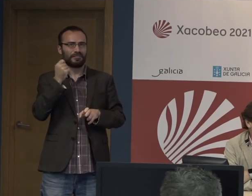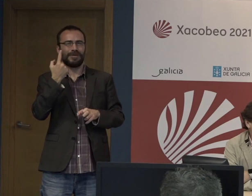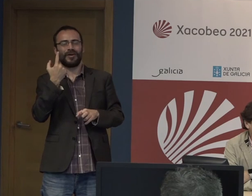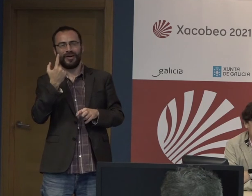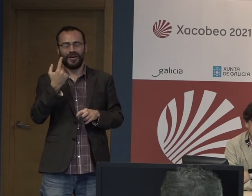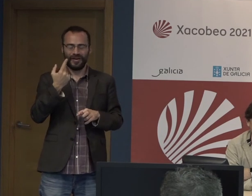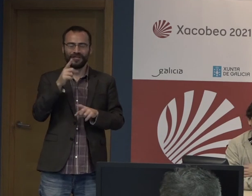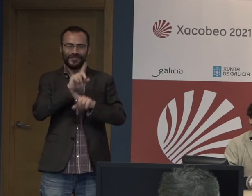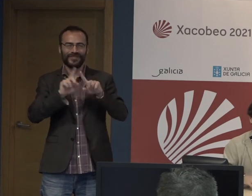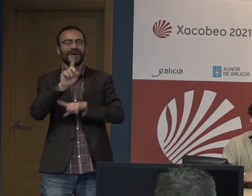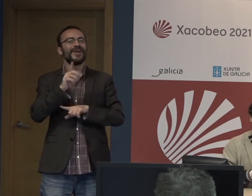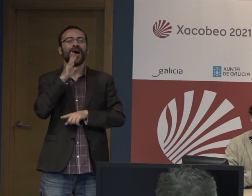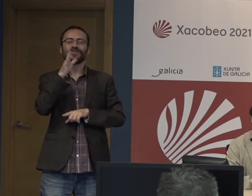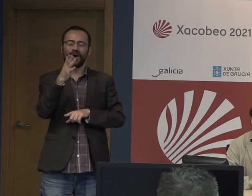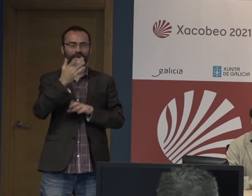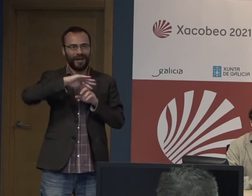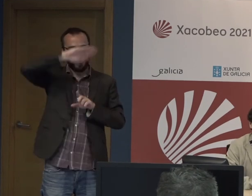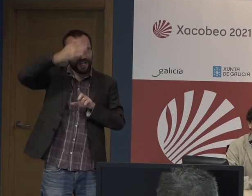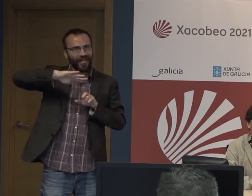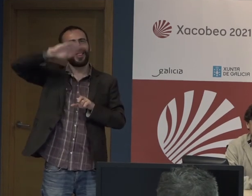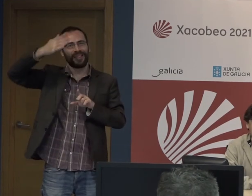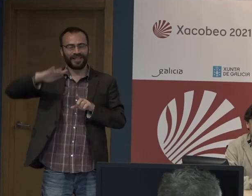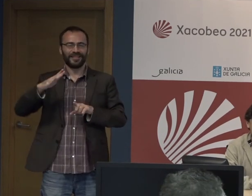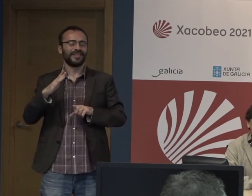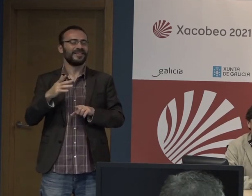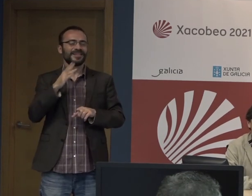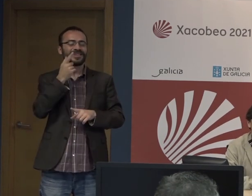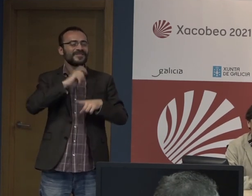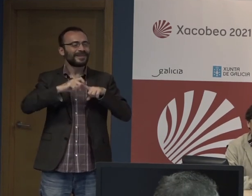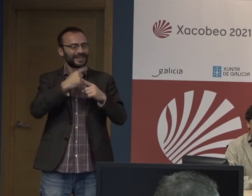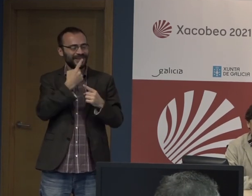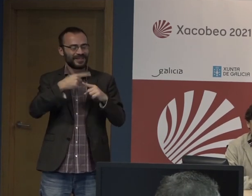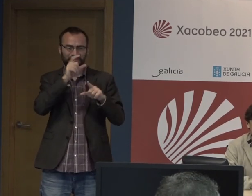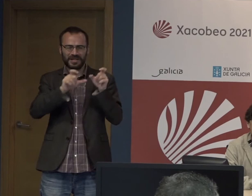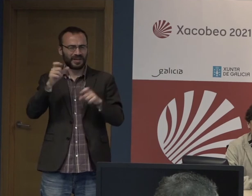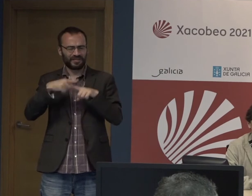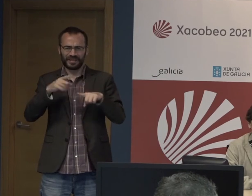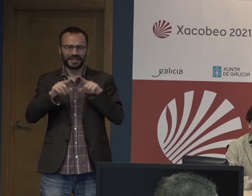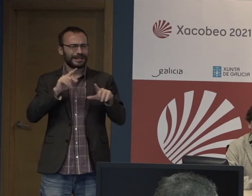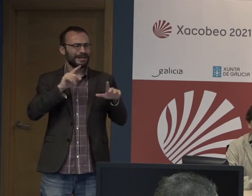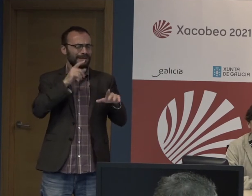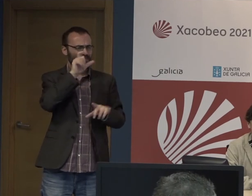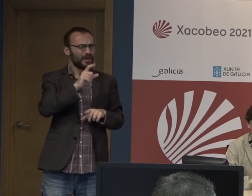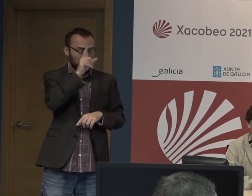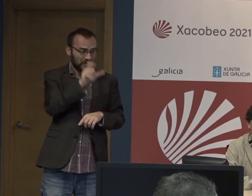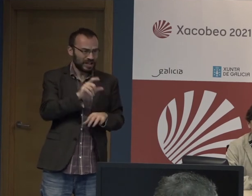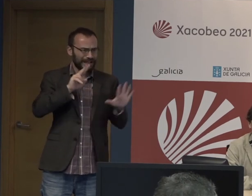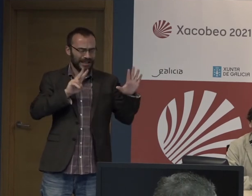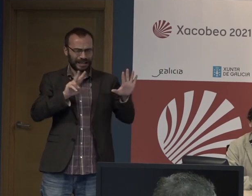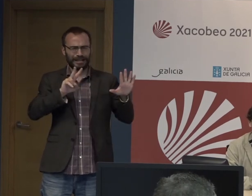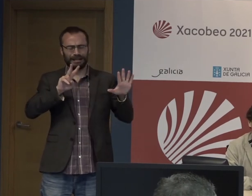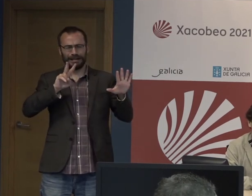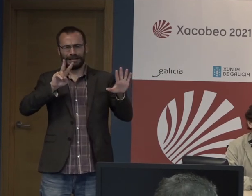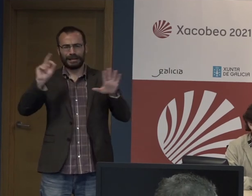en el sentido orográfico de la palabra, y hay gente de todo tipo, hay gente, bueno, una persona de 70 y muchos años que viene, 5 o